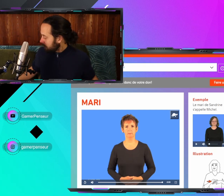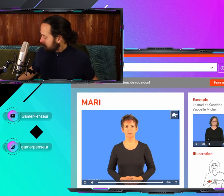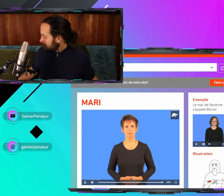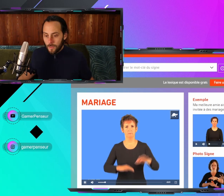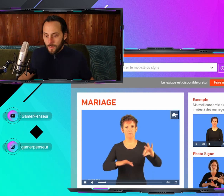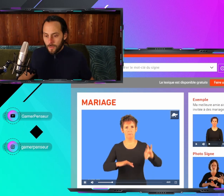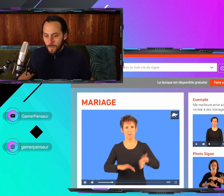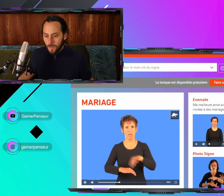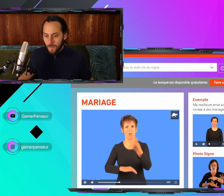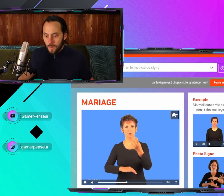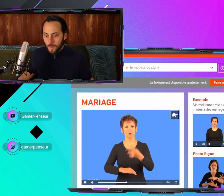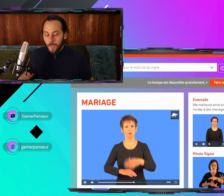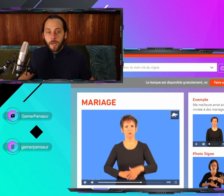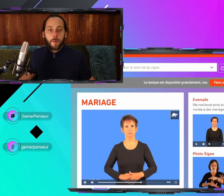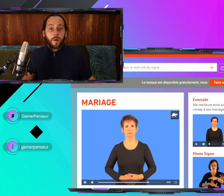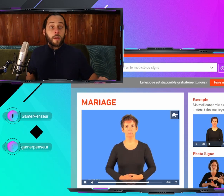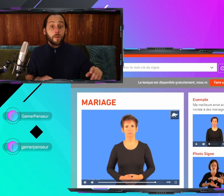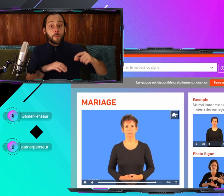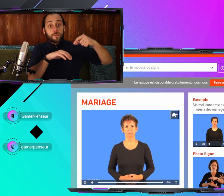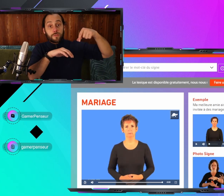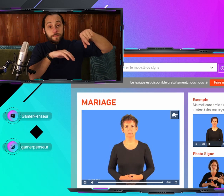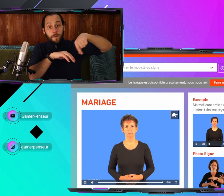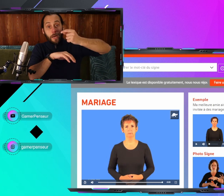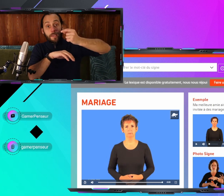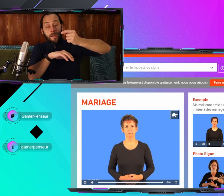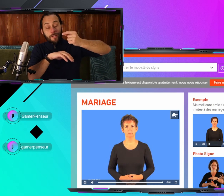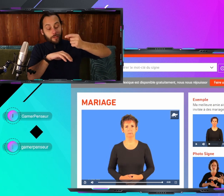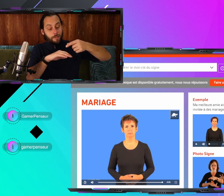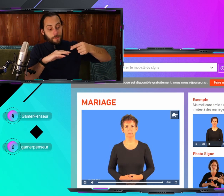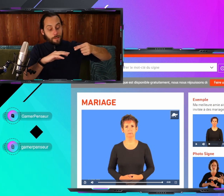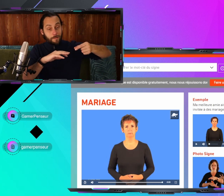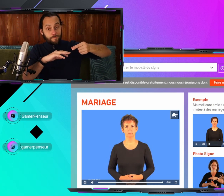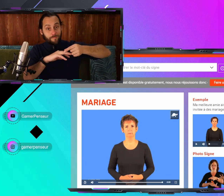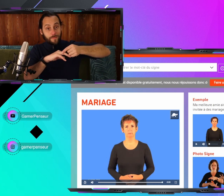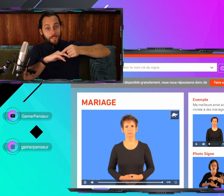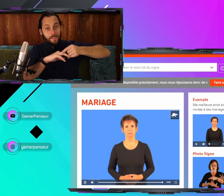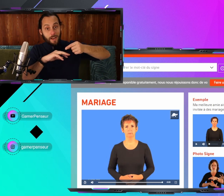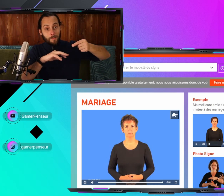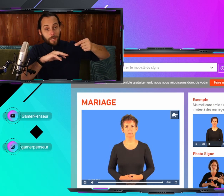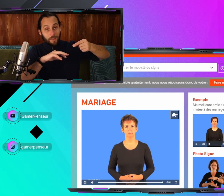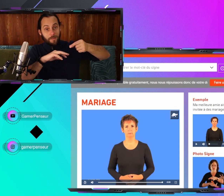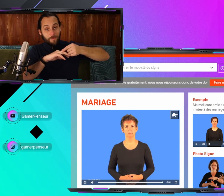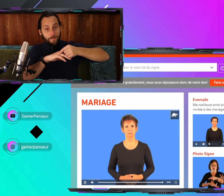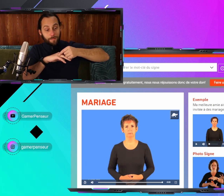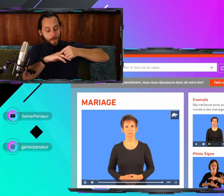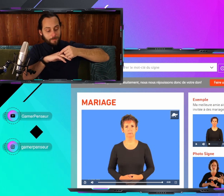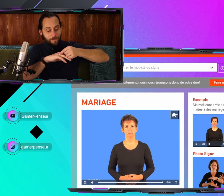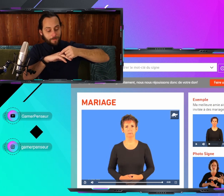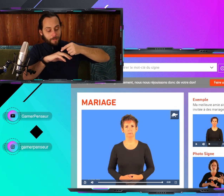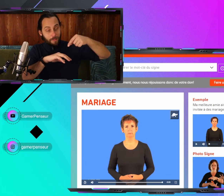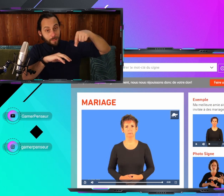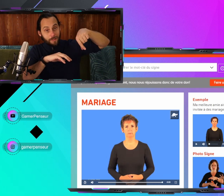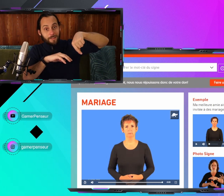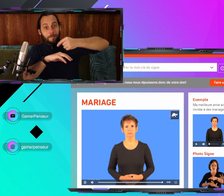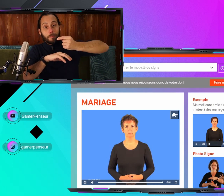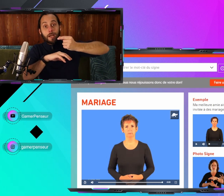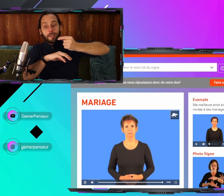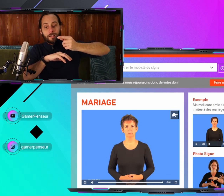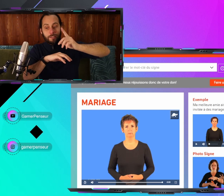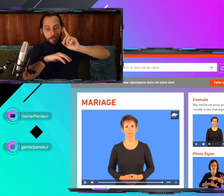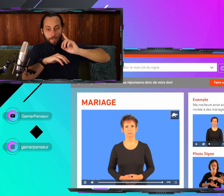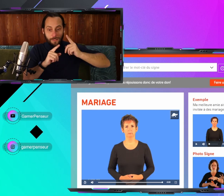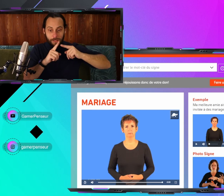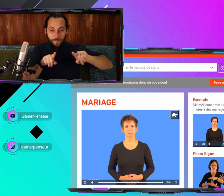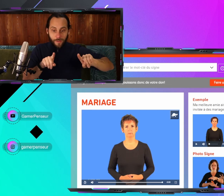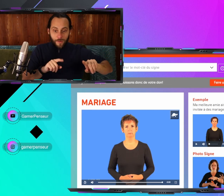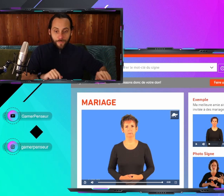vérifier. Ah, mais voilà, alors moi je fais mariage. C'est ça le mari. Paf.